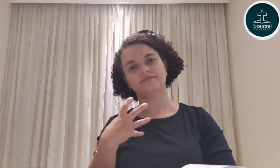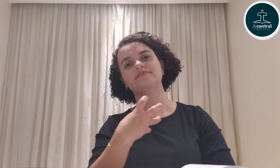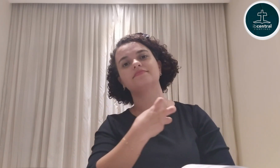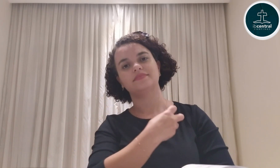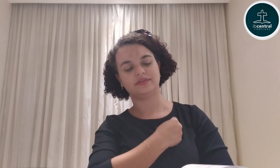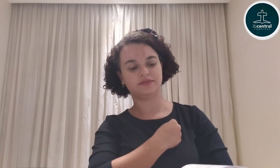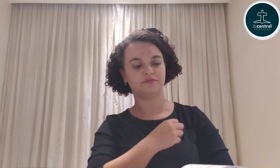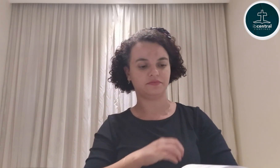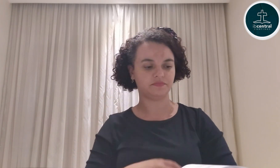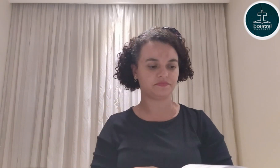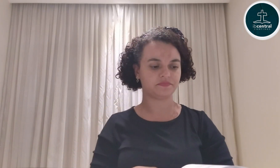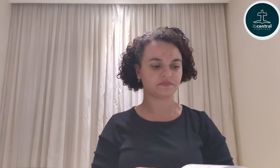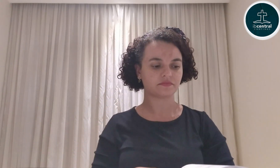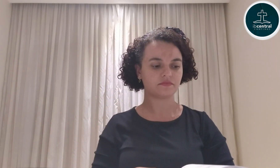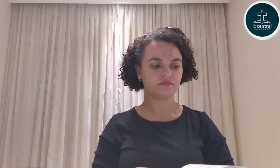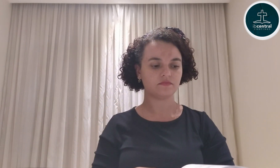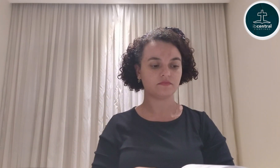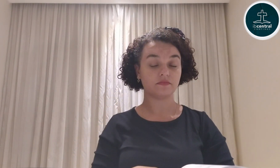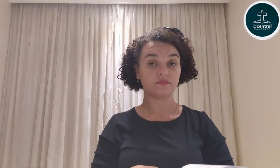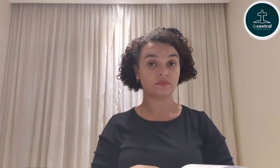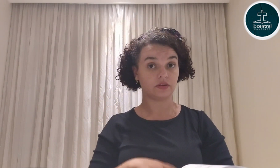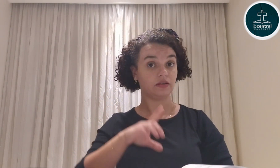Deus quer que todos sejam salvos.